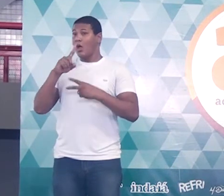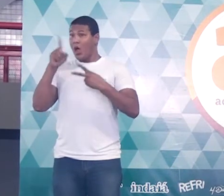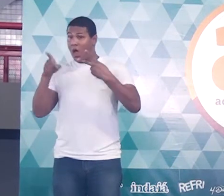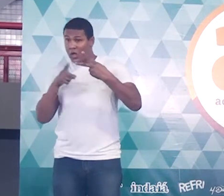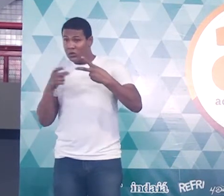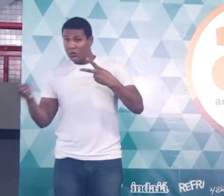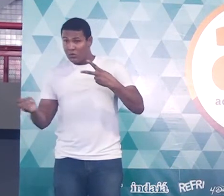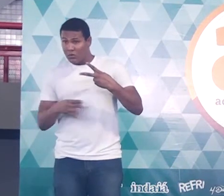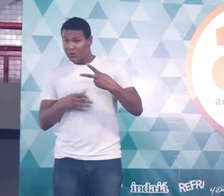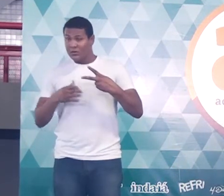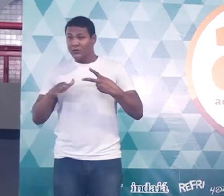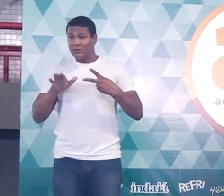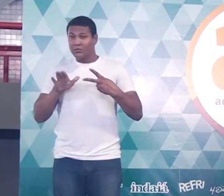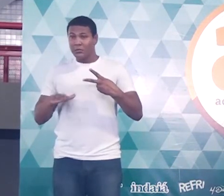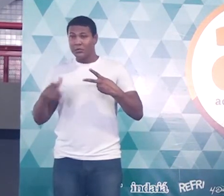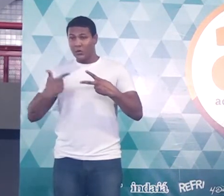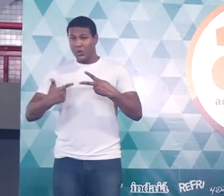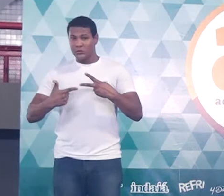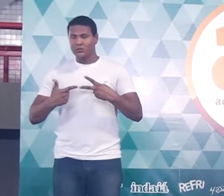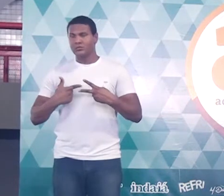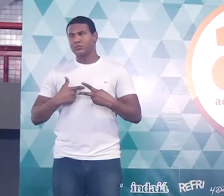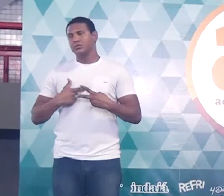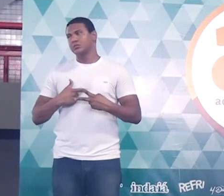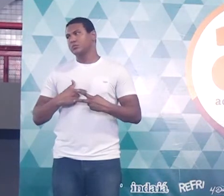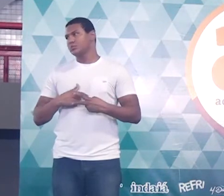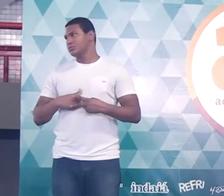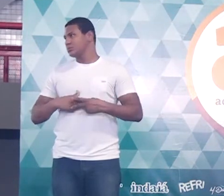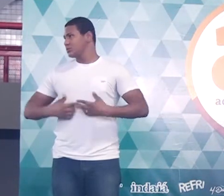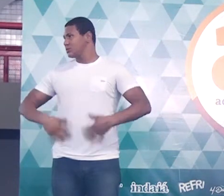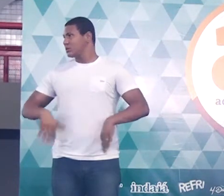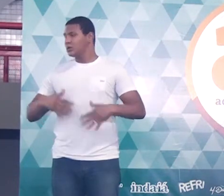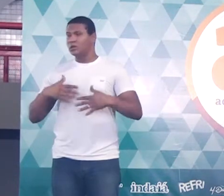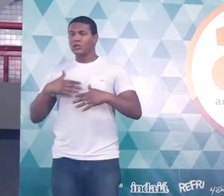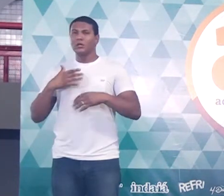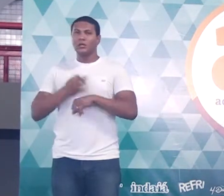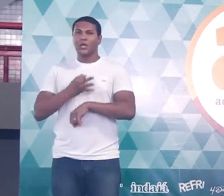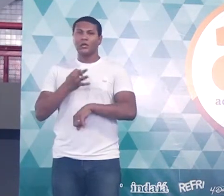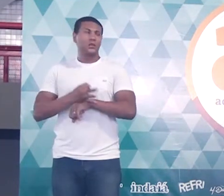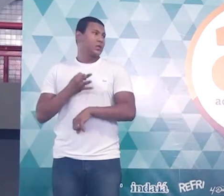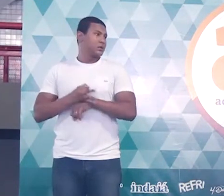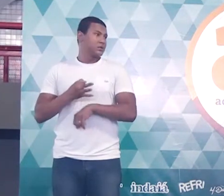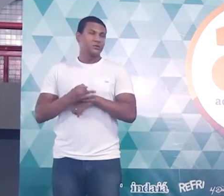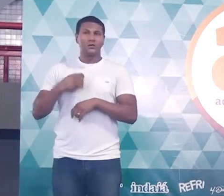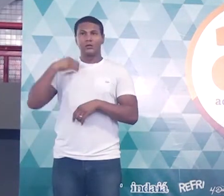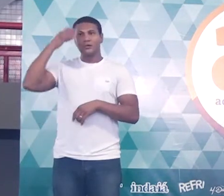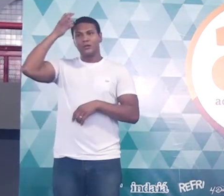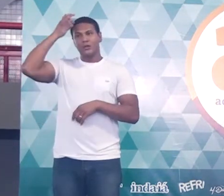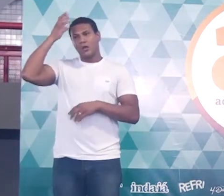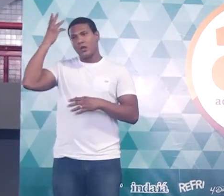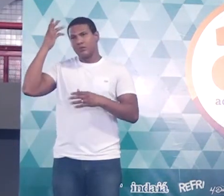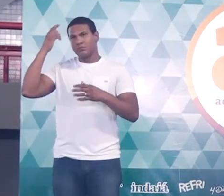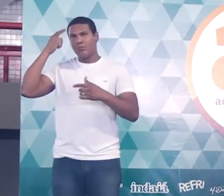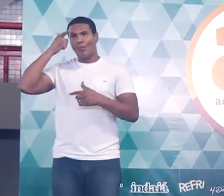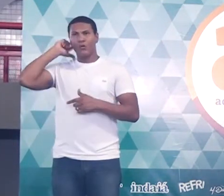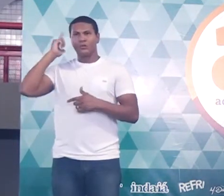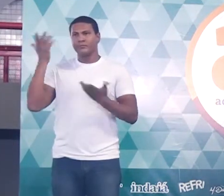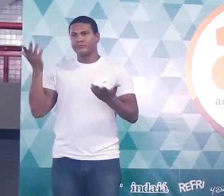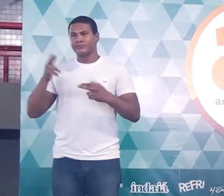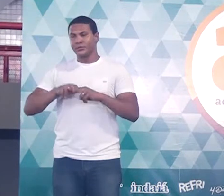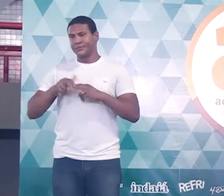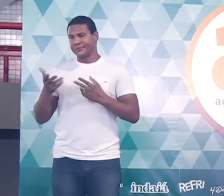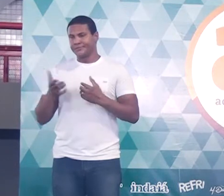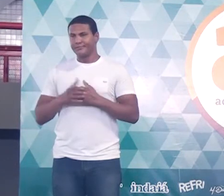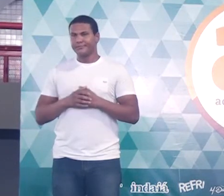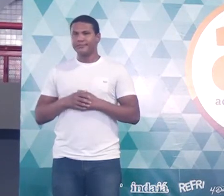para botar os cabelos brancos na nossa cabeça? Eu que não tenho cabelo branco, porque não tenho nem cabelo. Aí o que acontece? Ela